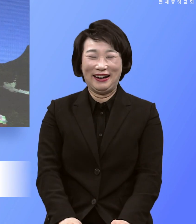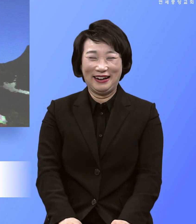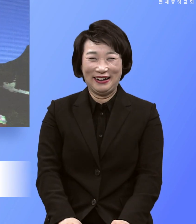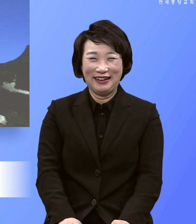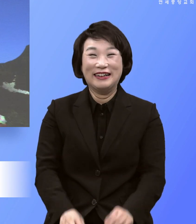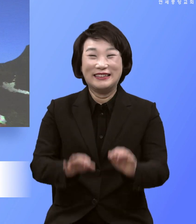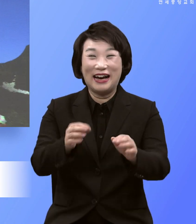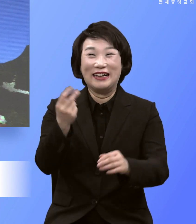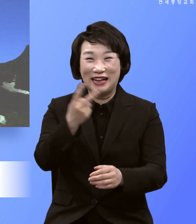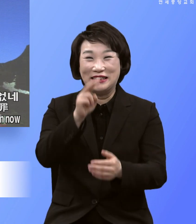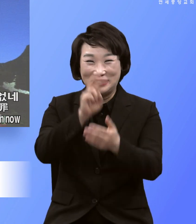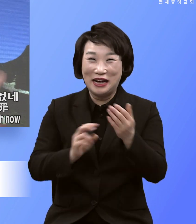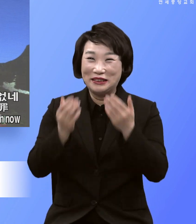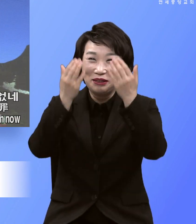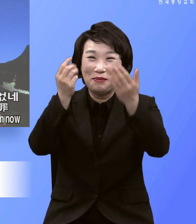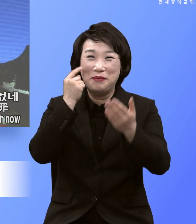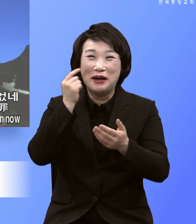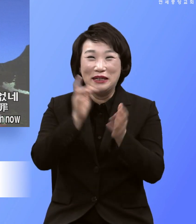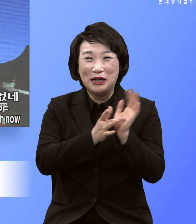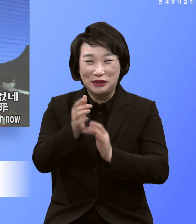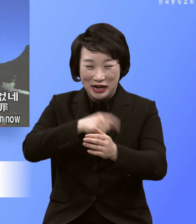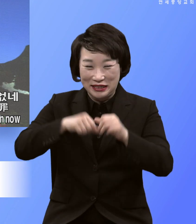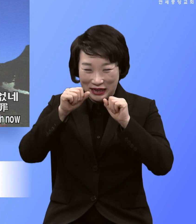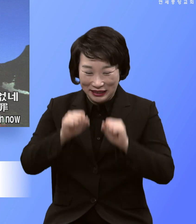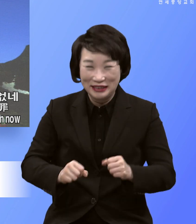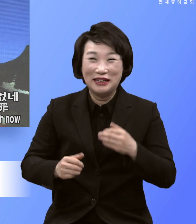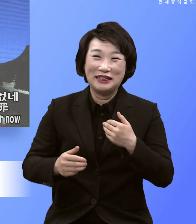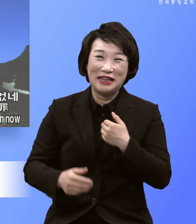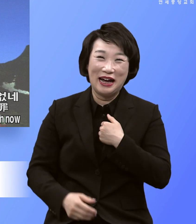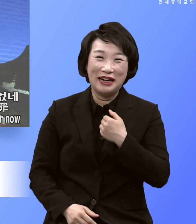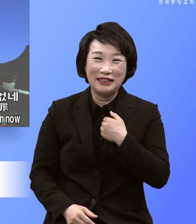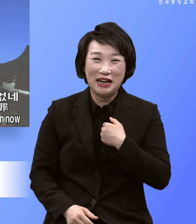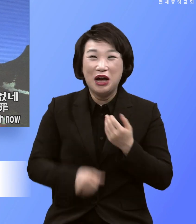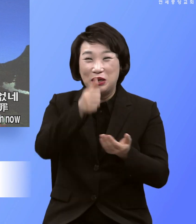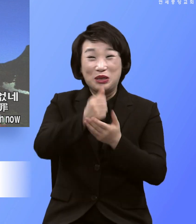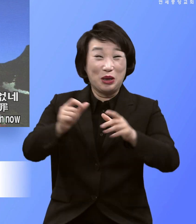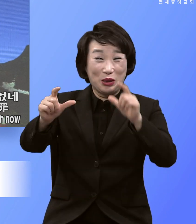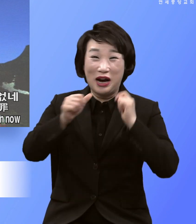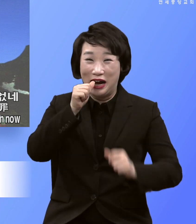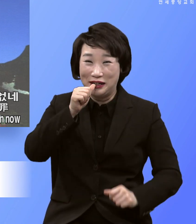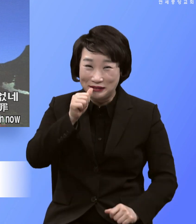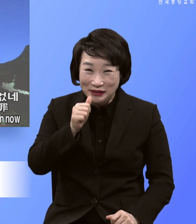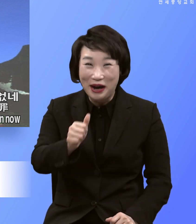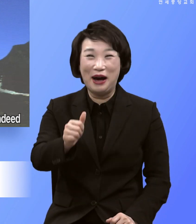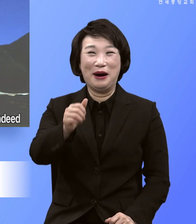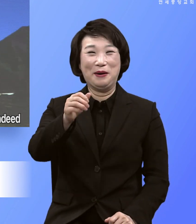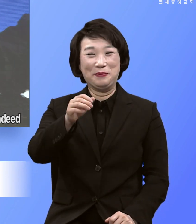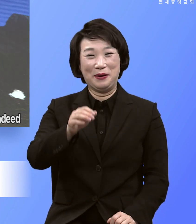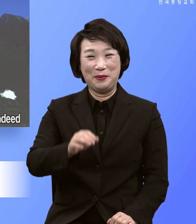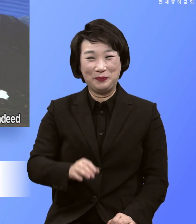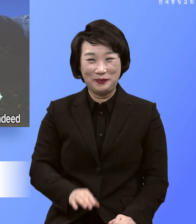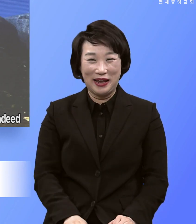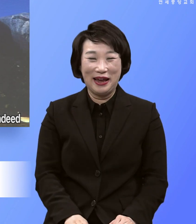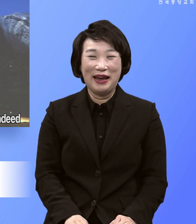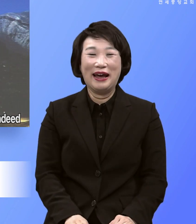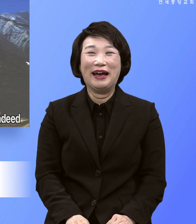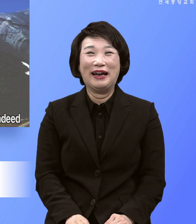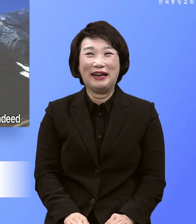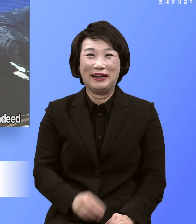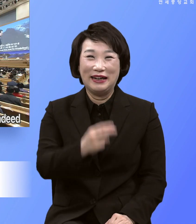예수 안에 있는 나에게 결코 정죄함